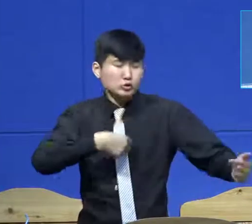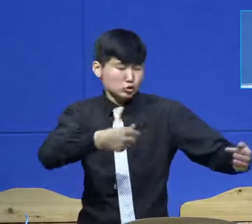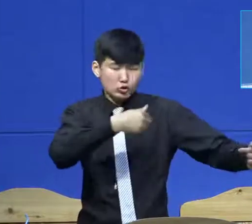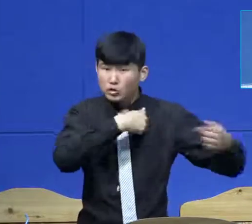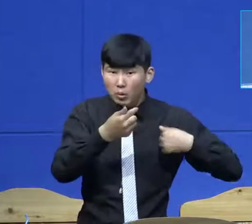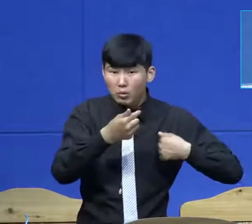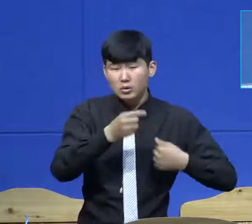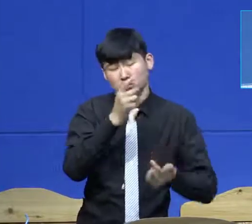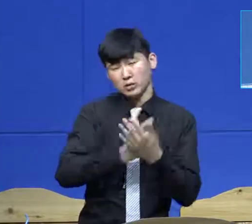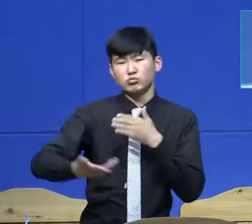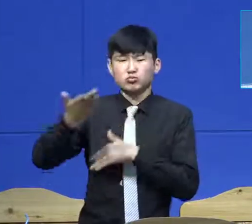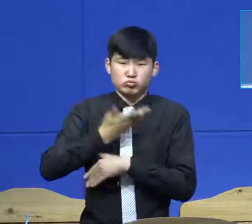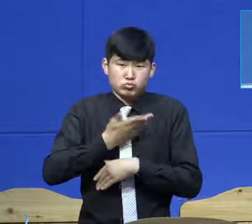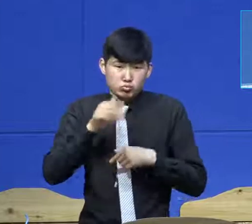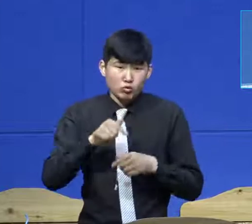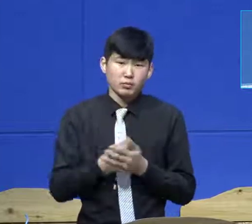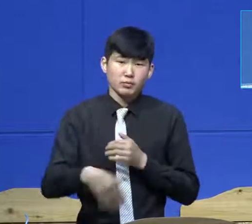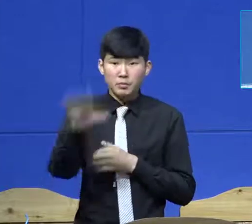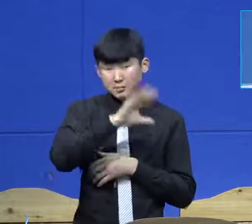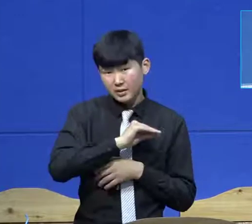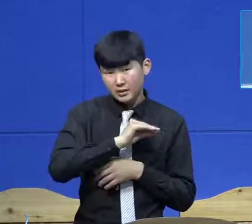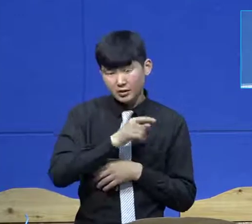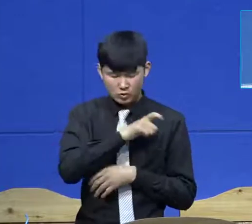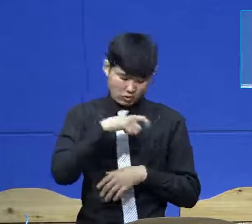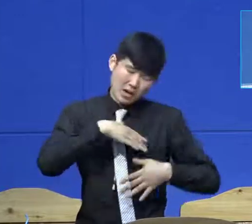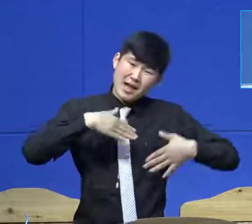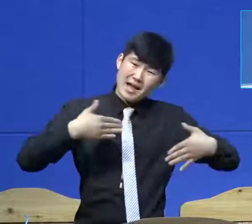нар сойрхогдчихэ. За бид нар ар амьдралаа